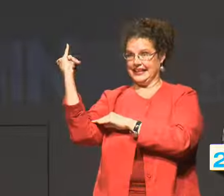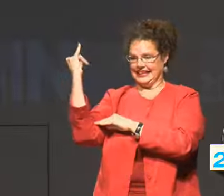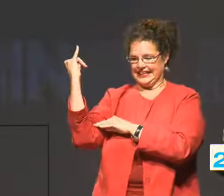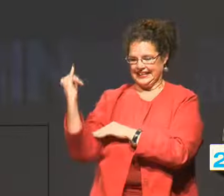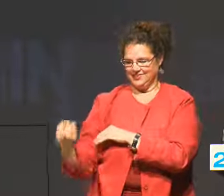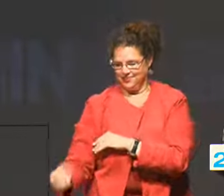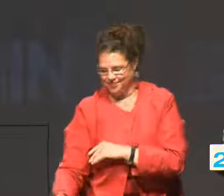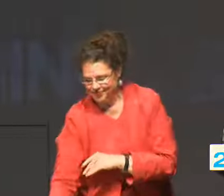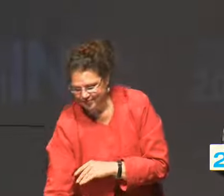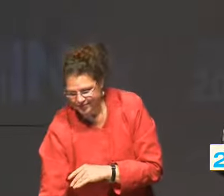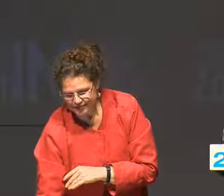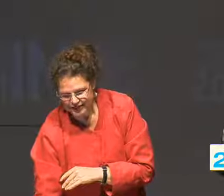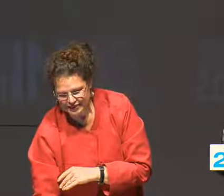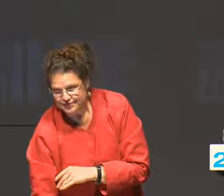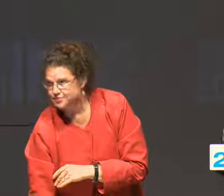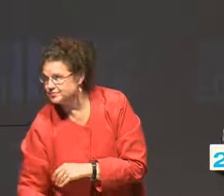Ich wechsle jetzt das Thema zum